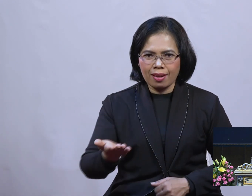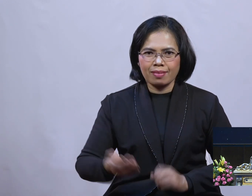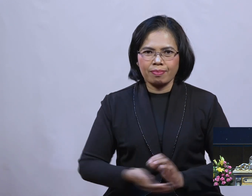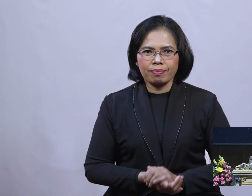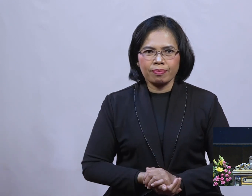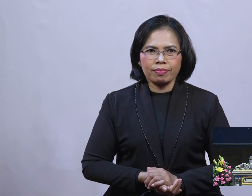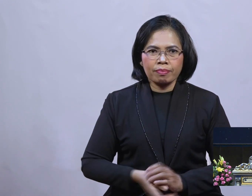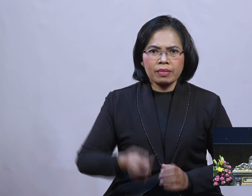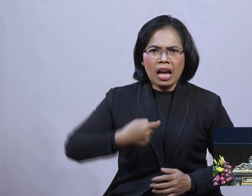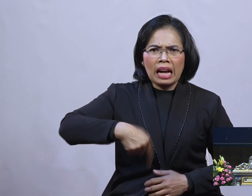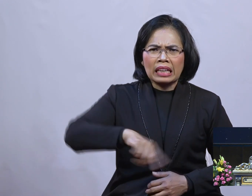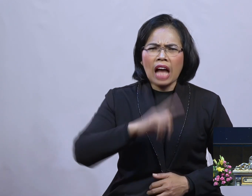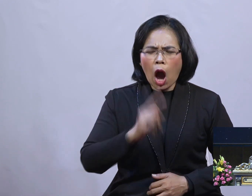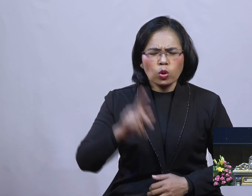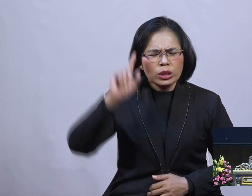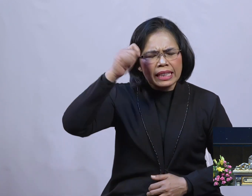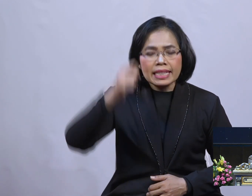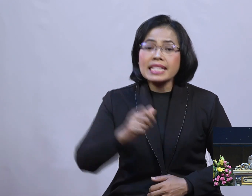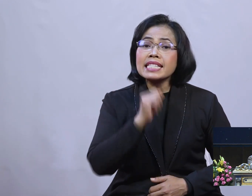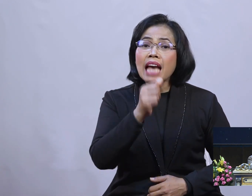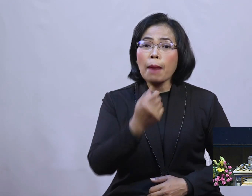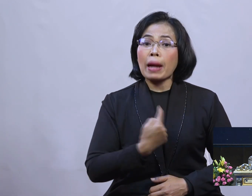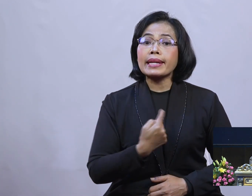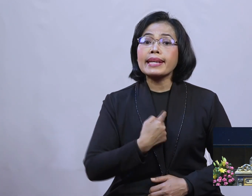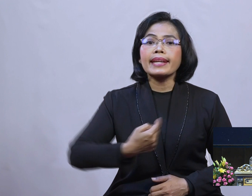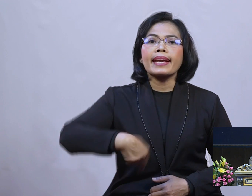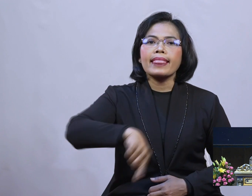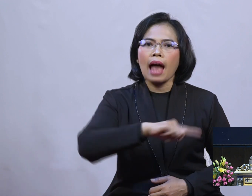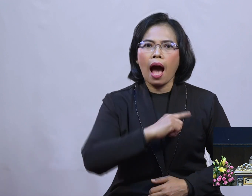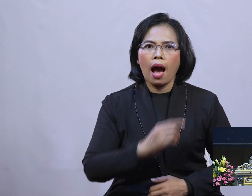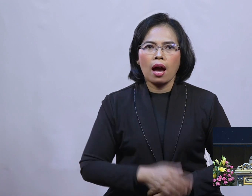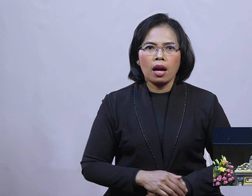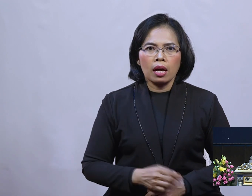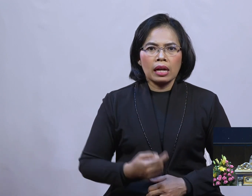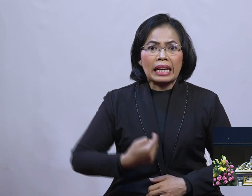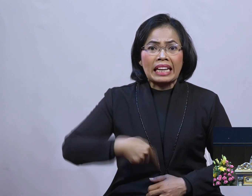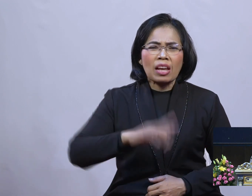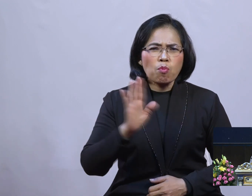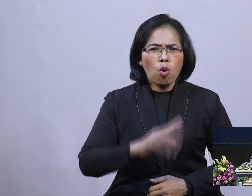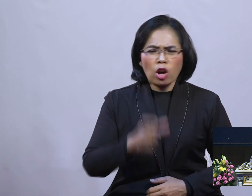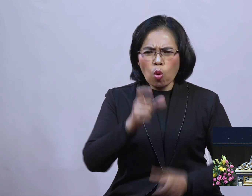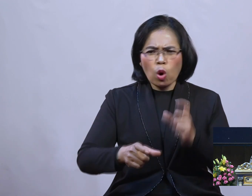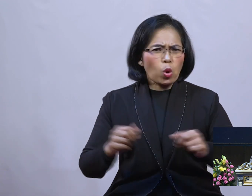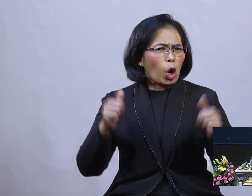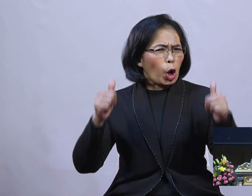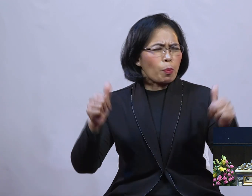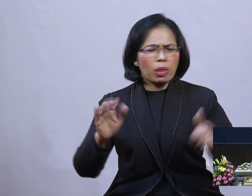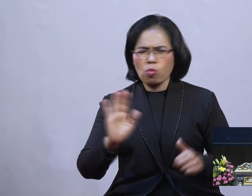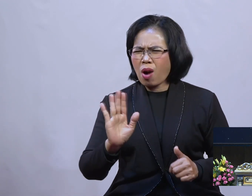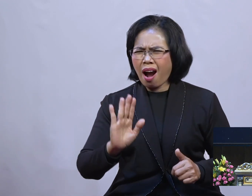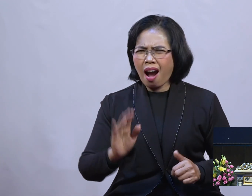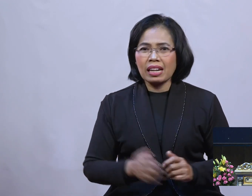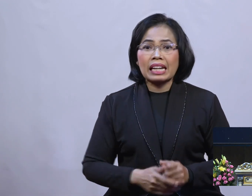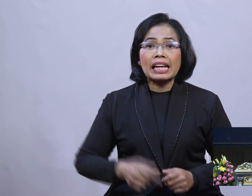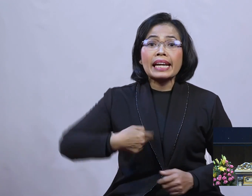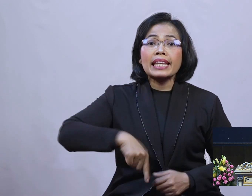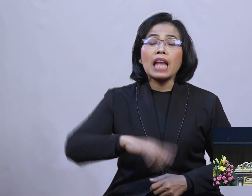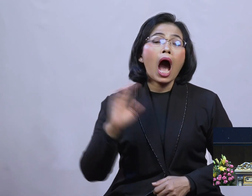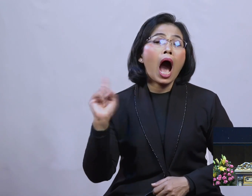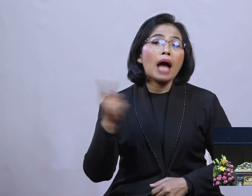kita harus ingat siapa diri kita Ayo kita bukan orang hebat Ayo kita hanya